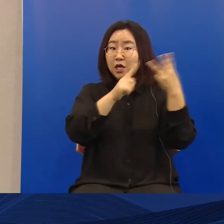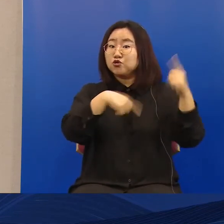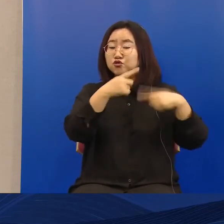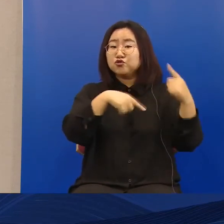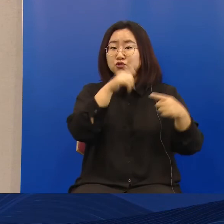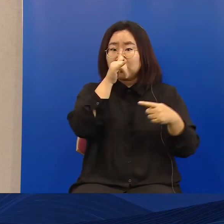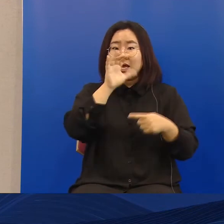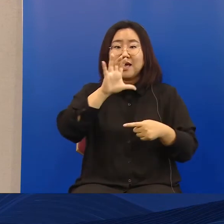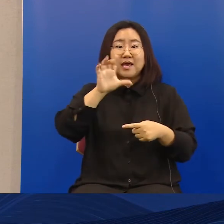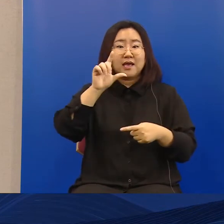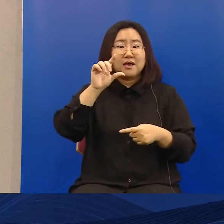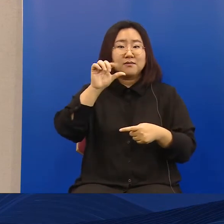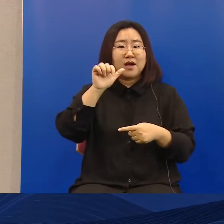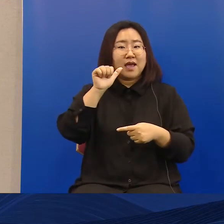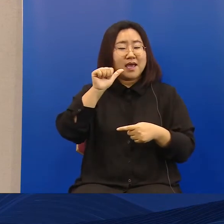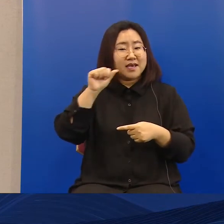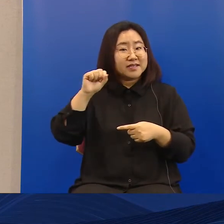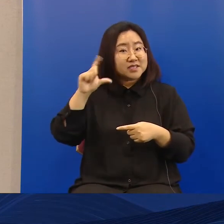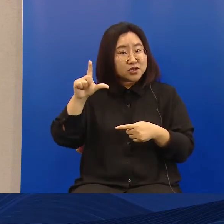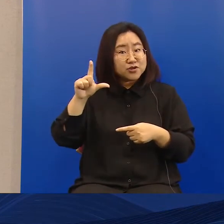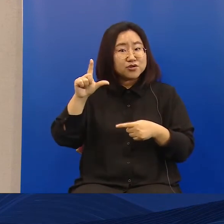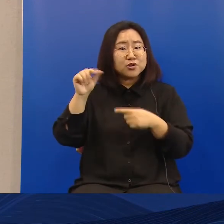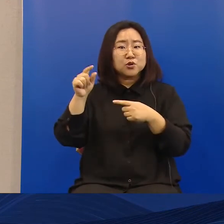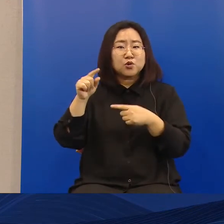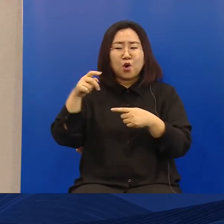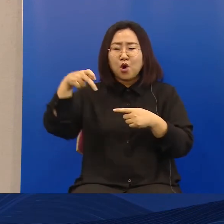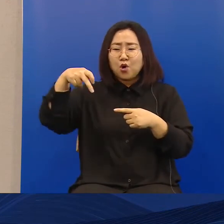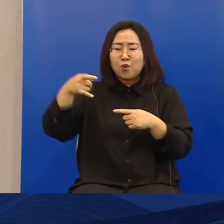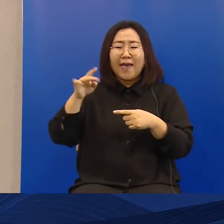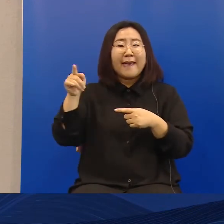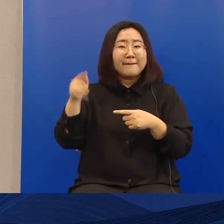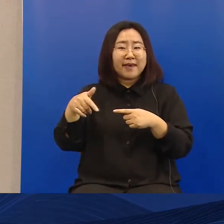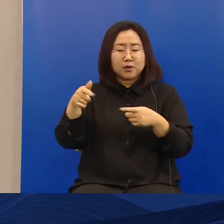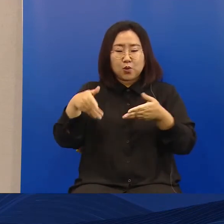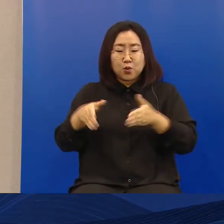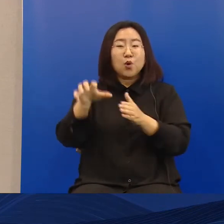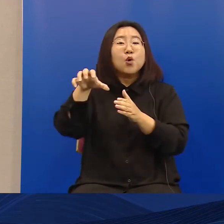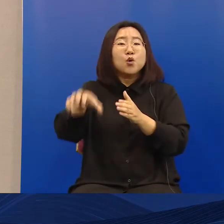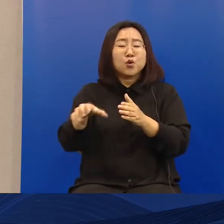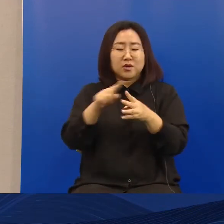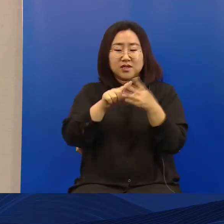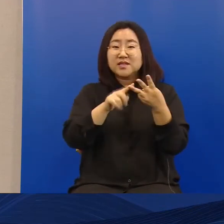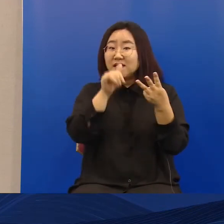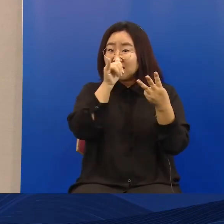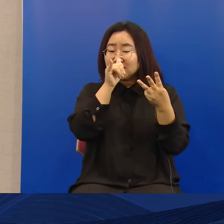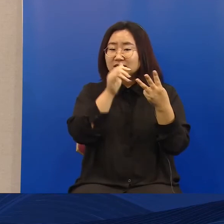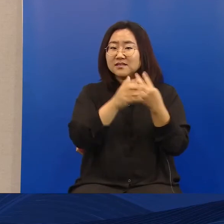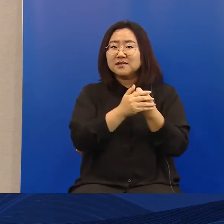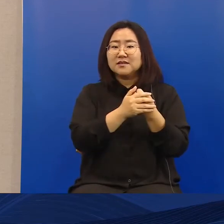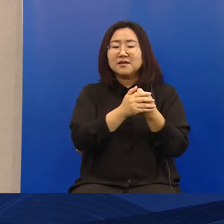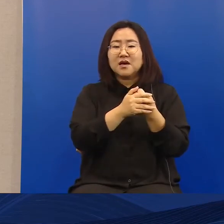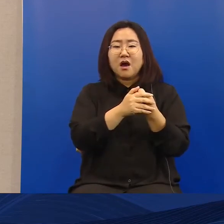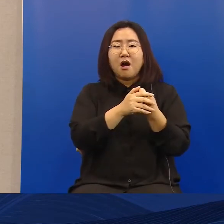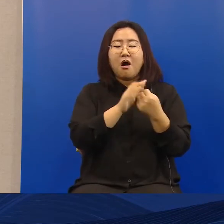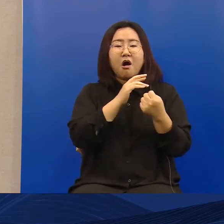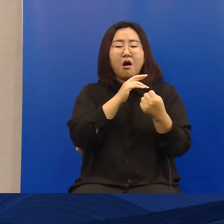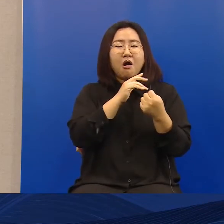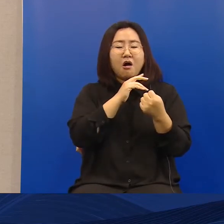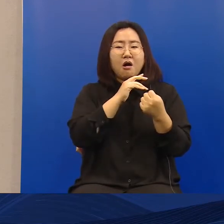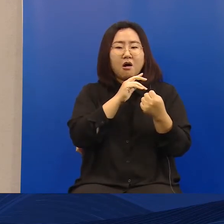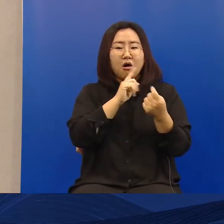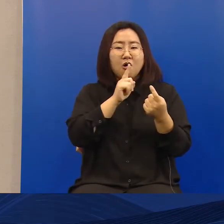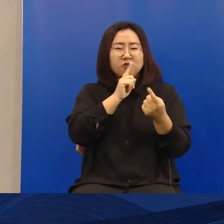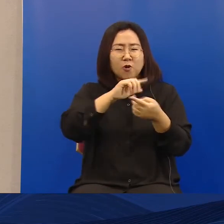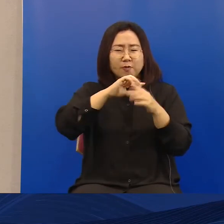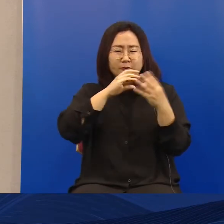수어가 있습니다. ASL, LSQ, 그리고 원주민 수어가 있습니다. 그래서 이런 언어의 다양성이 중요합니다. 모든